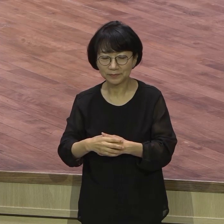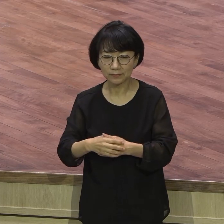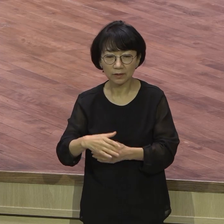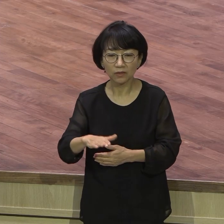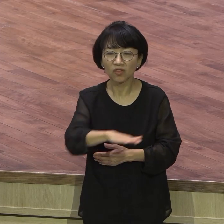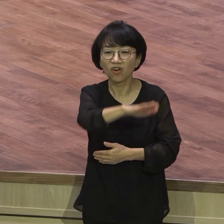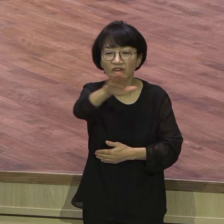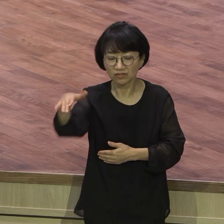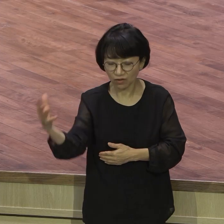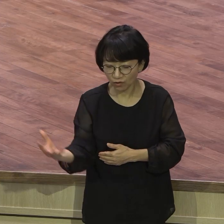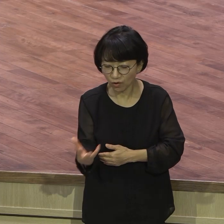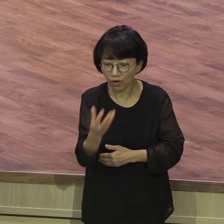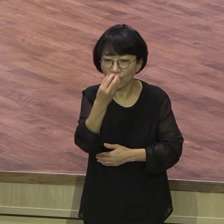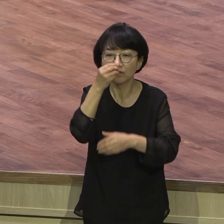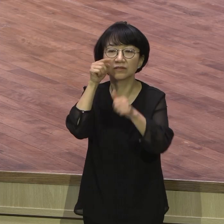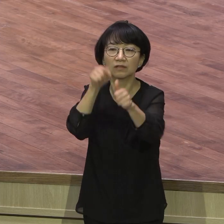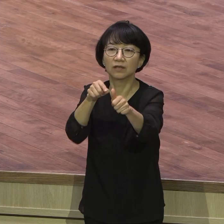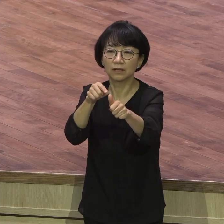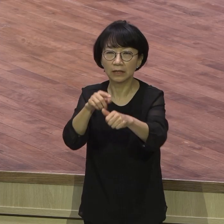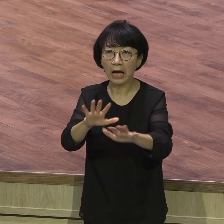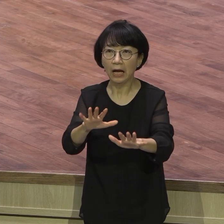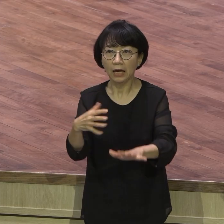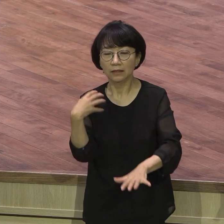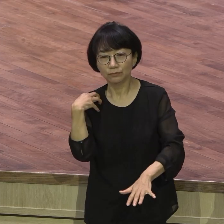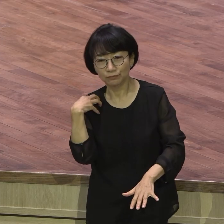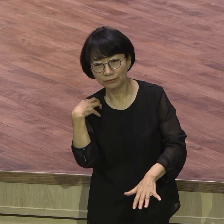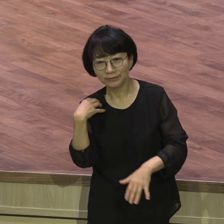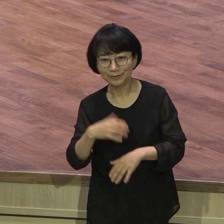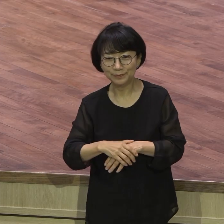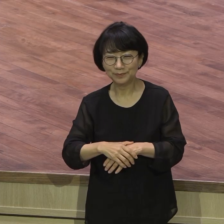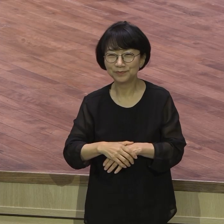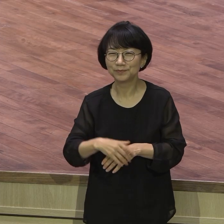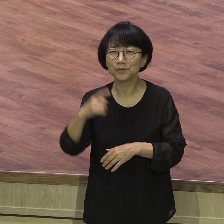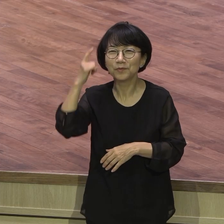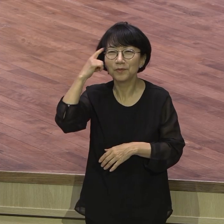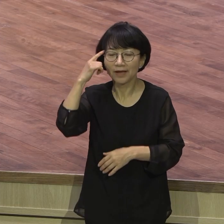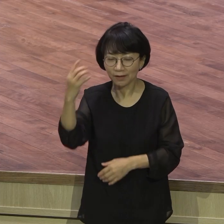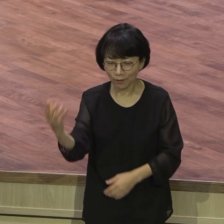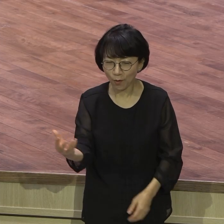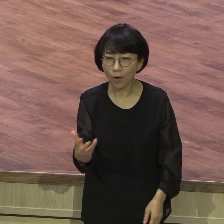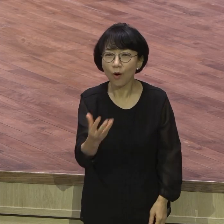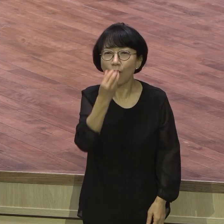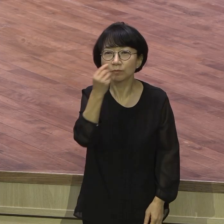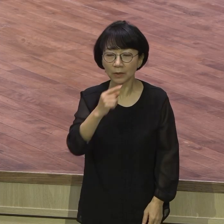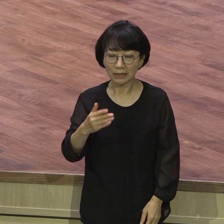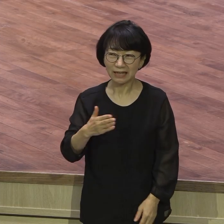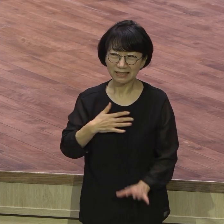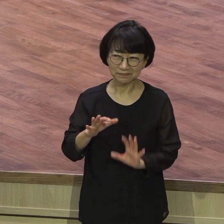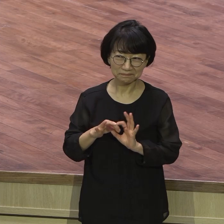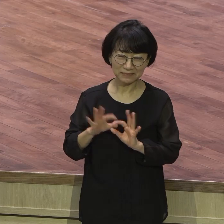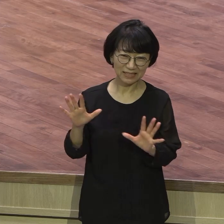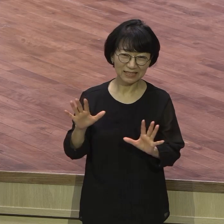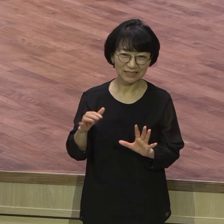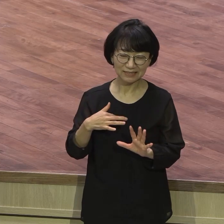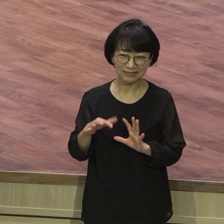너희는 거룩하라. 거룩이라는 개념은 어쩌면 나와 상관이 없는